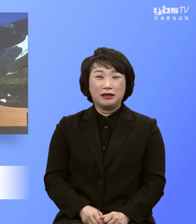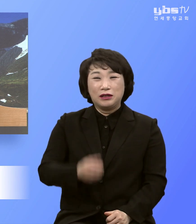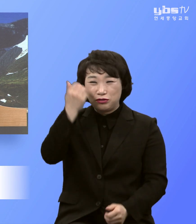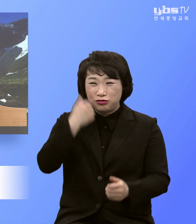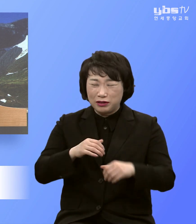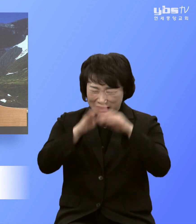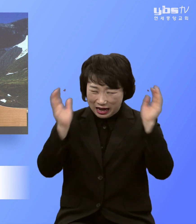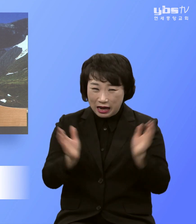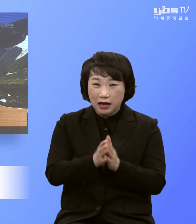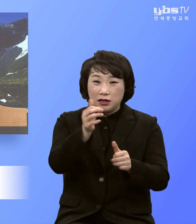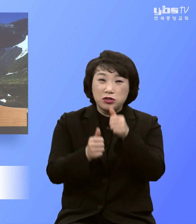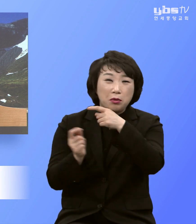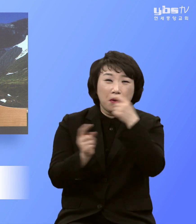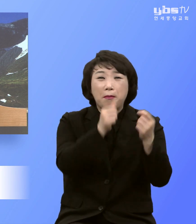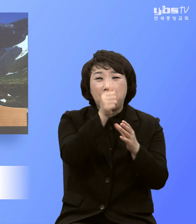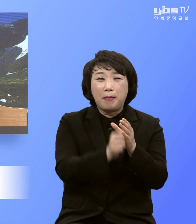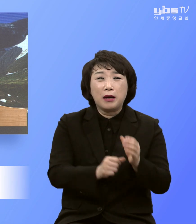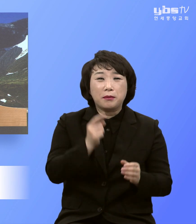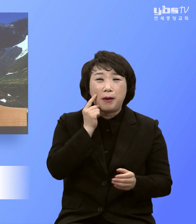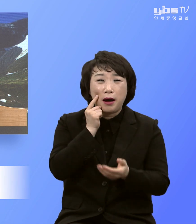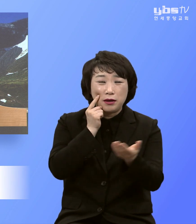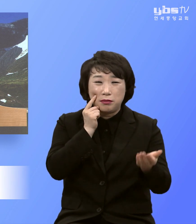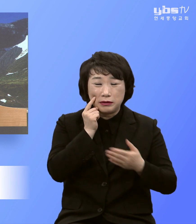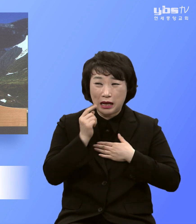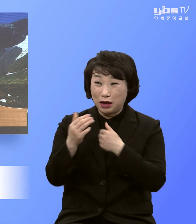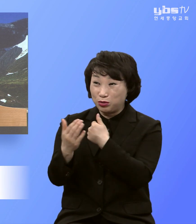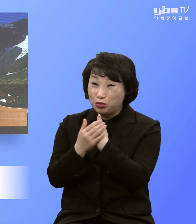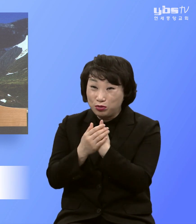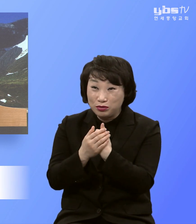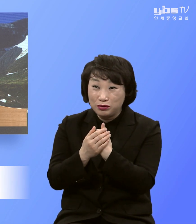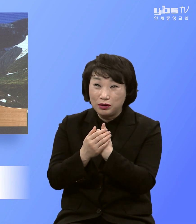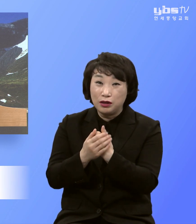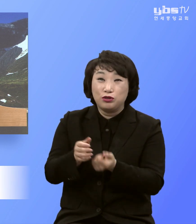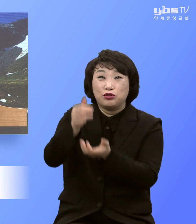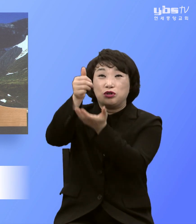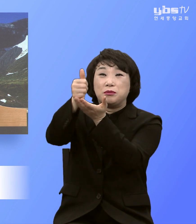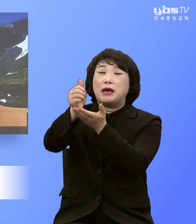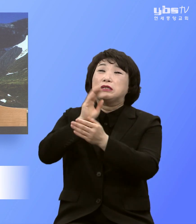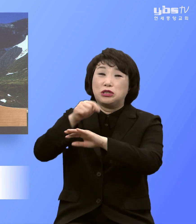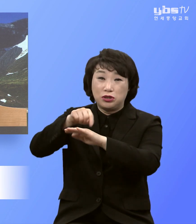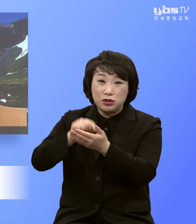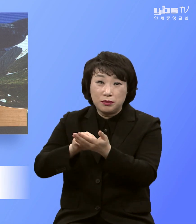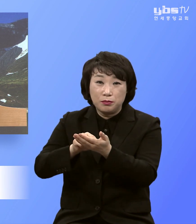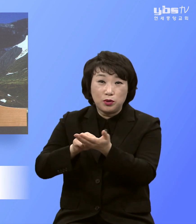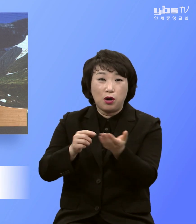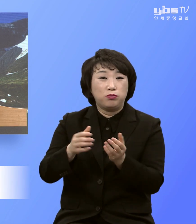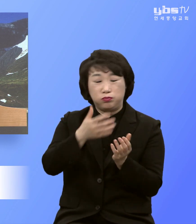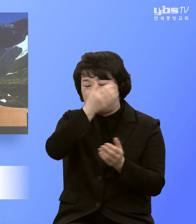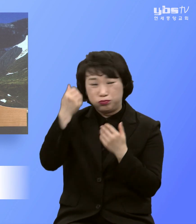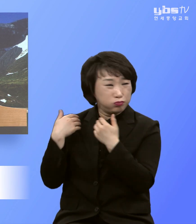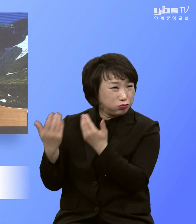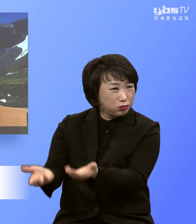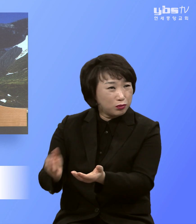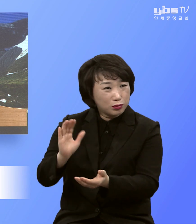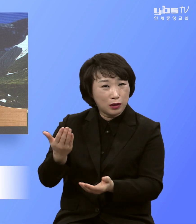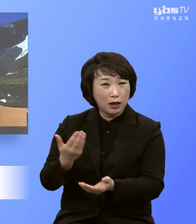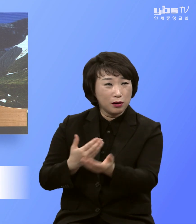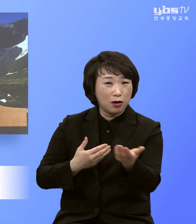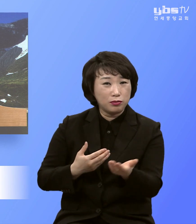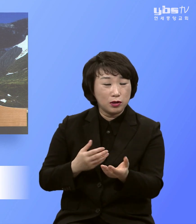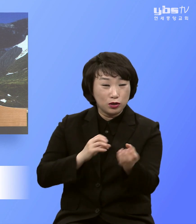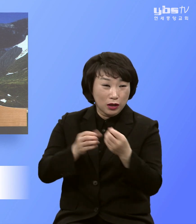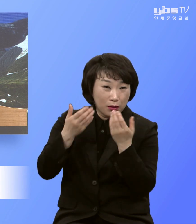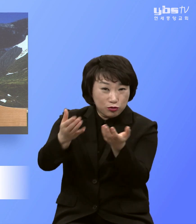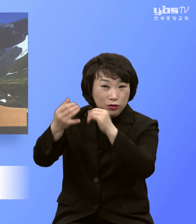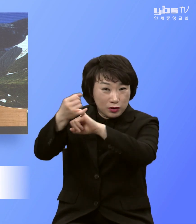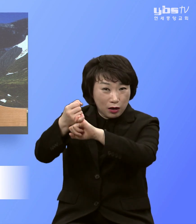누구든지 시험 들면 자기를 도우신 주님의 진실을 부정하게 되고,